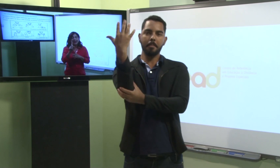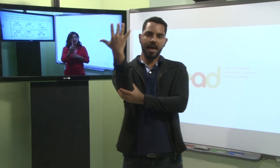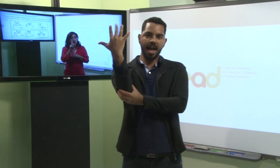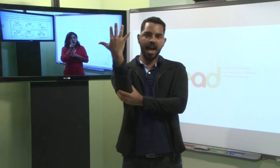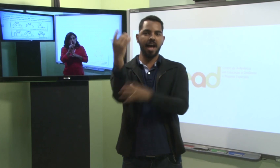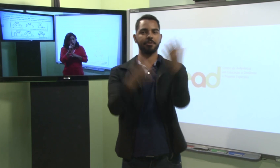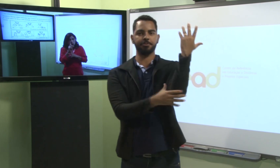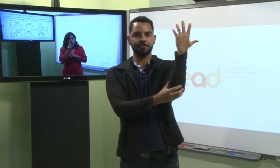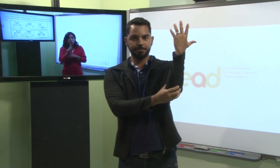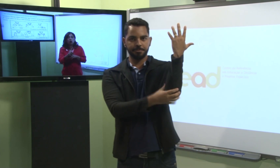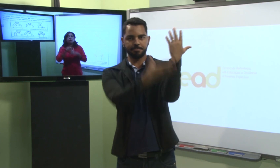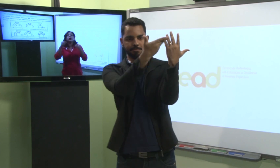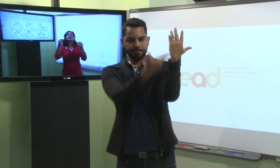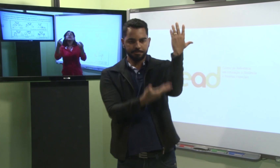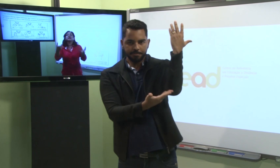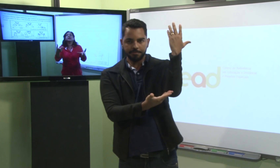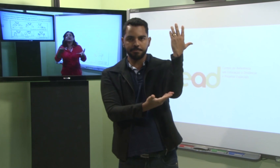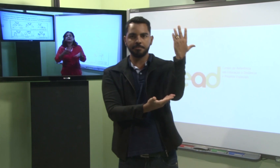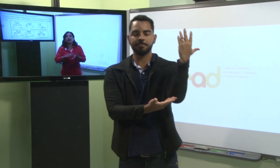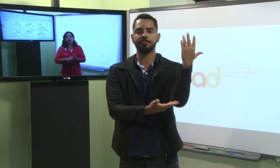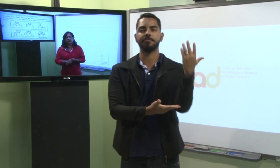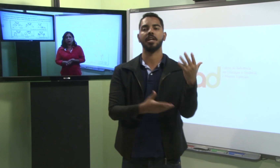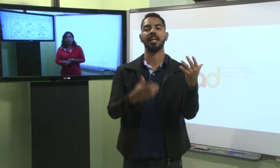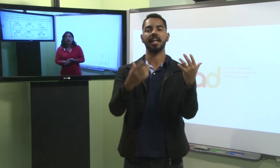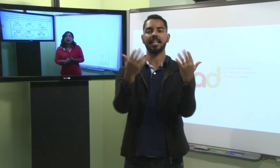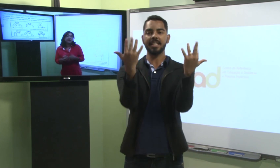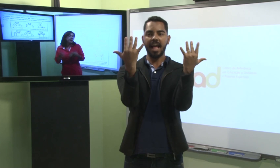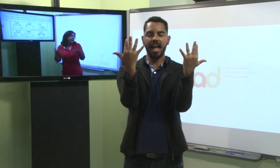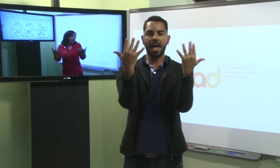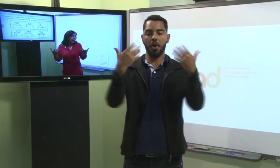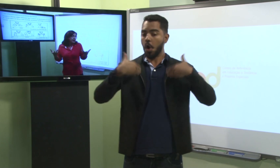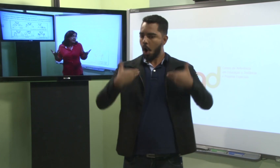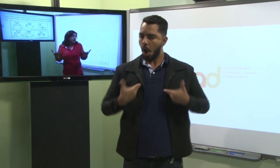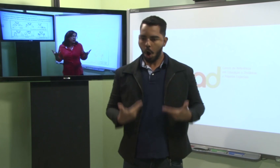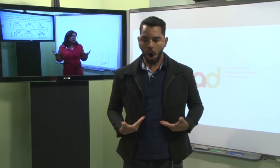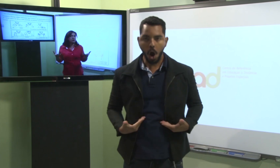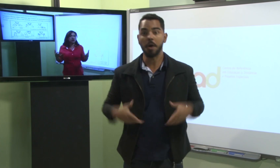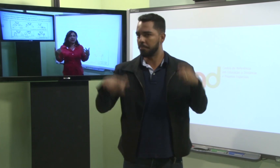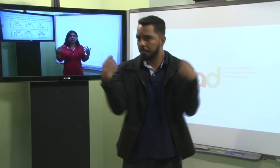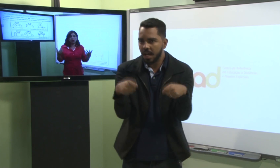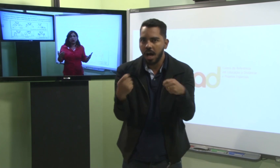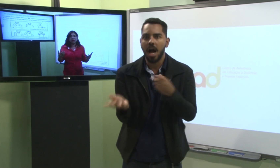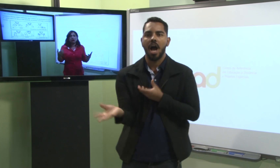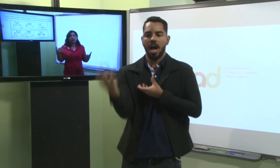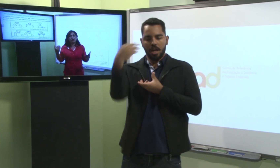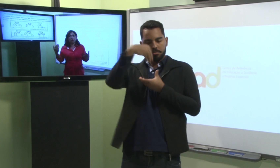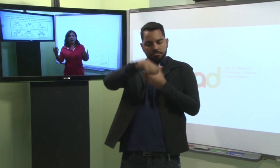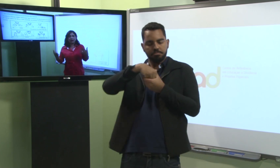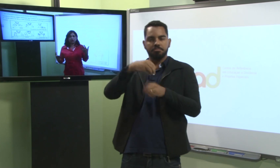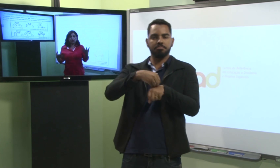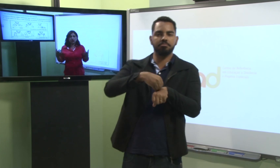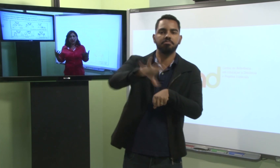e ainda de todo o corpo, se necessário for, na intenção de transmitir ações, formatos de objetos